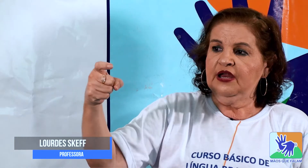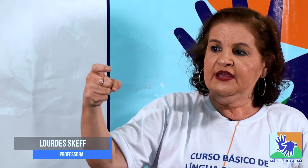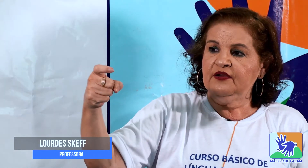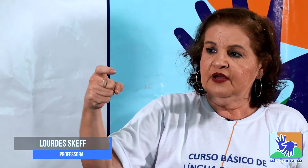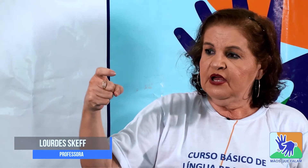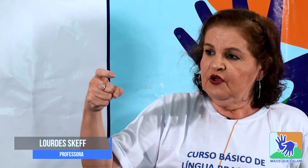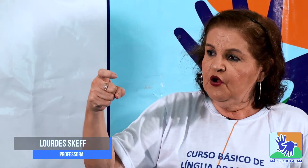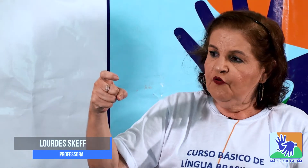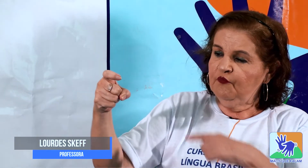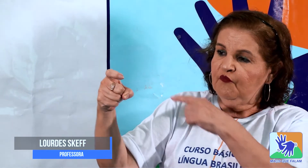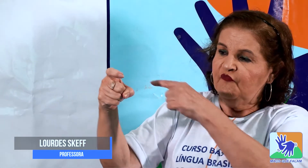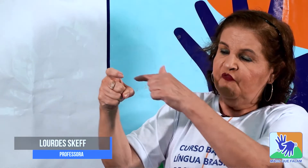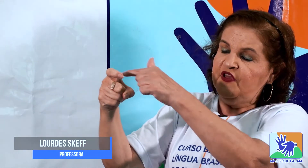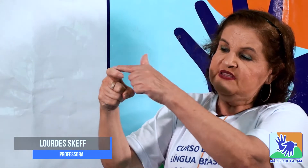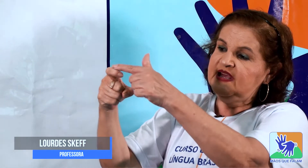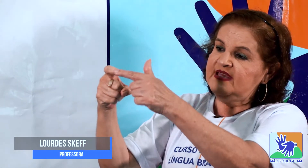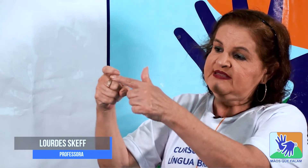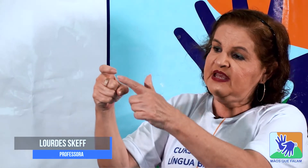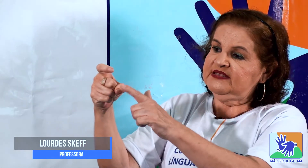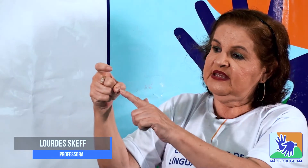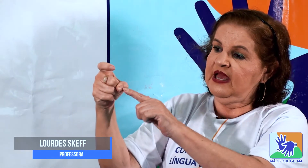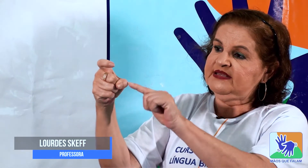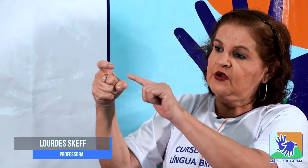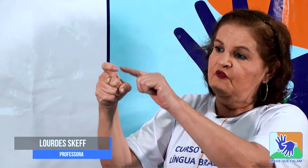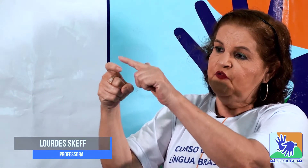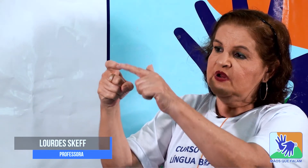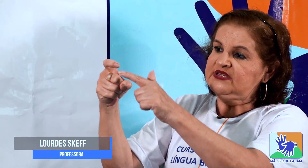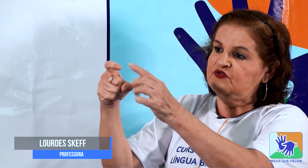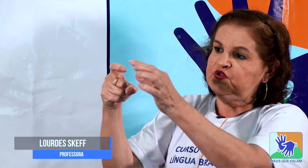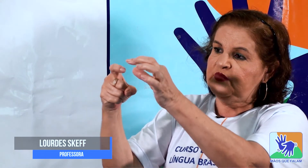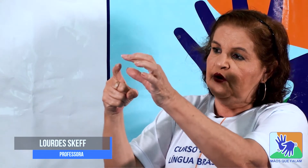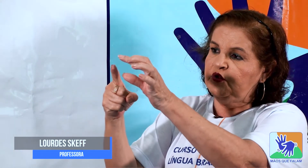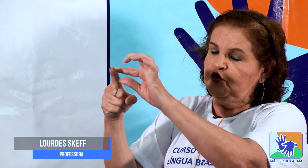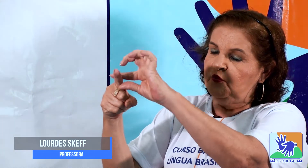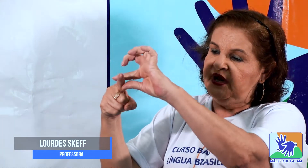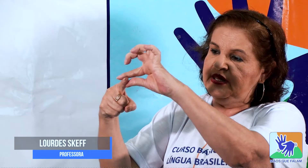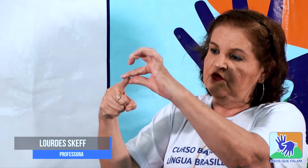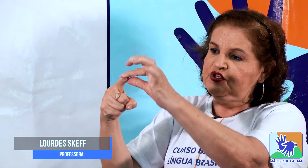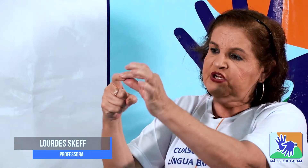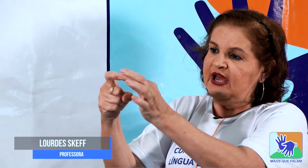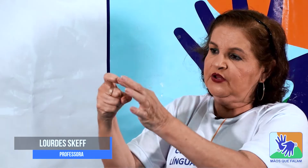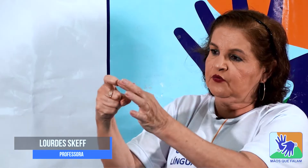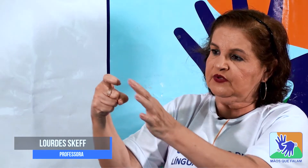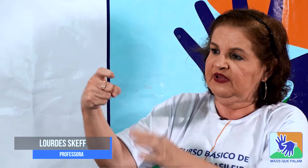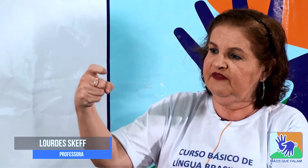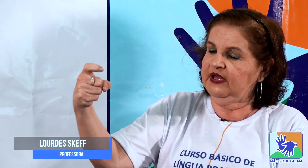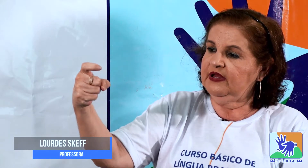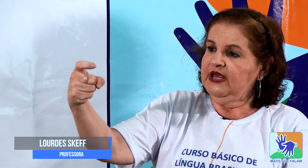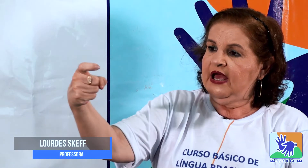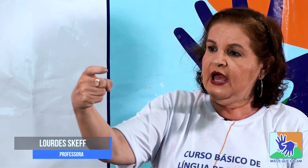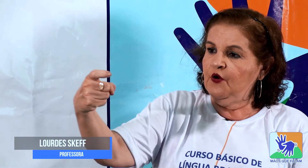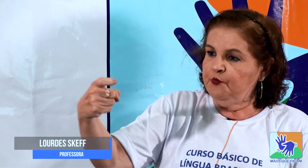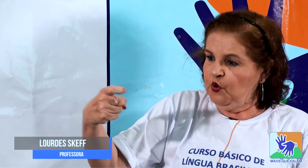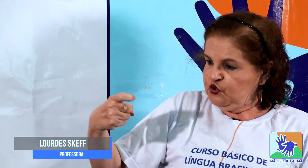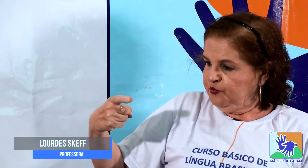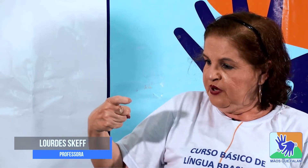aí, eu fiz essa configuração de mão, que eu dobrei aqui o indicador, tá vendo? Aí eu puxo para